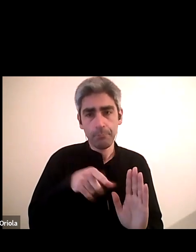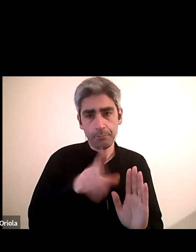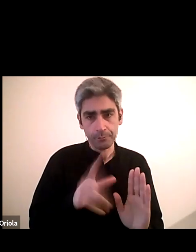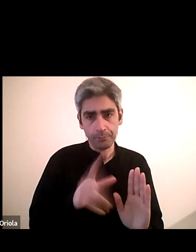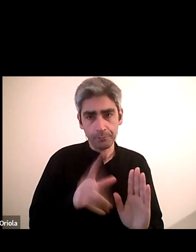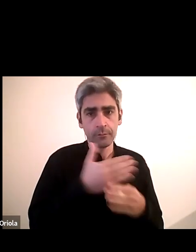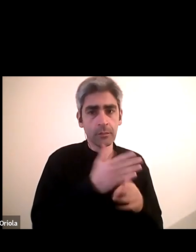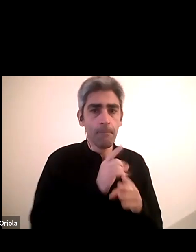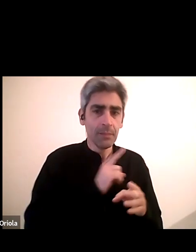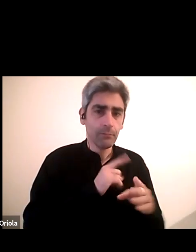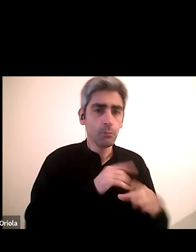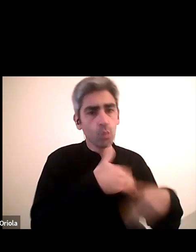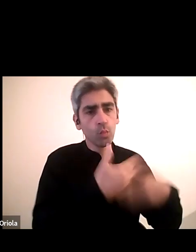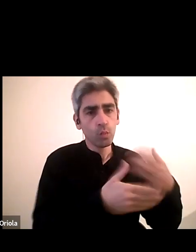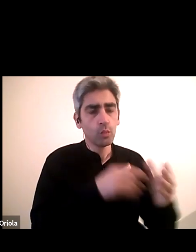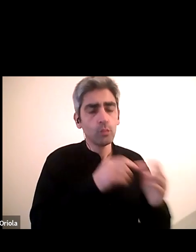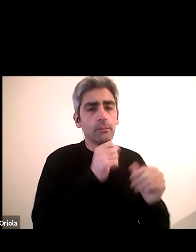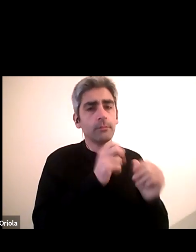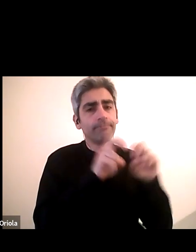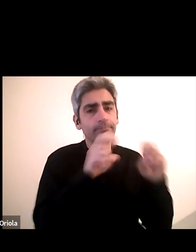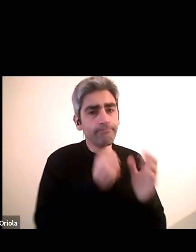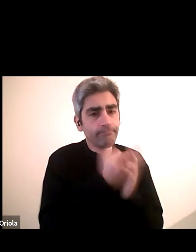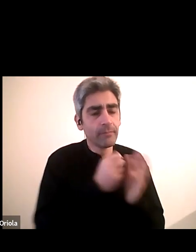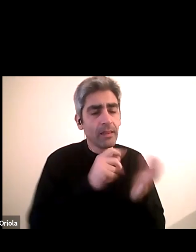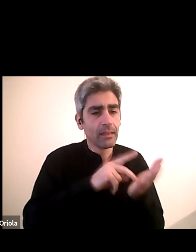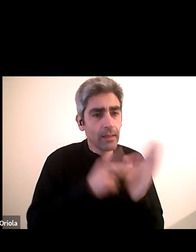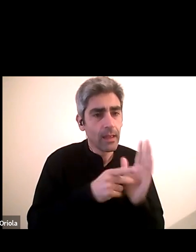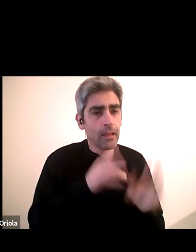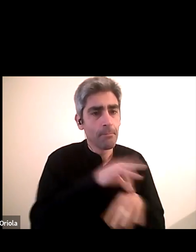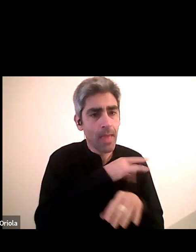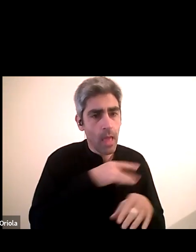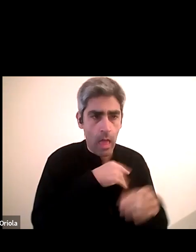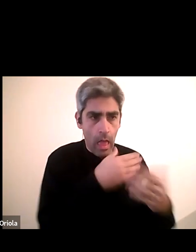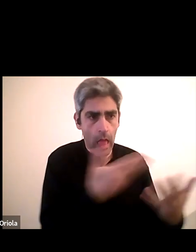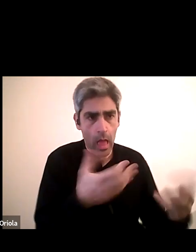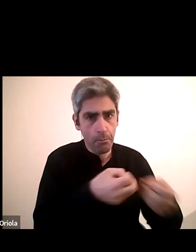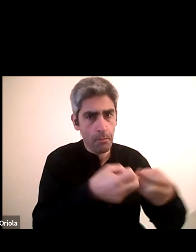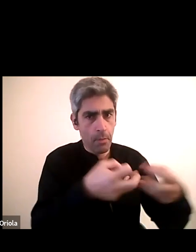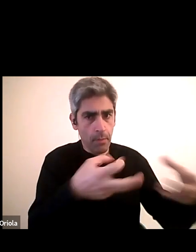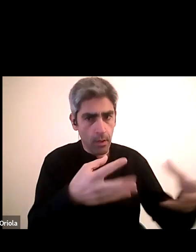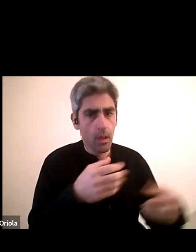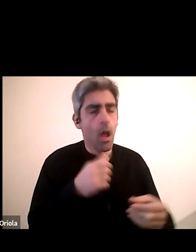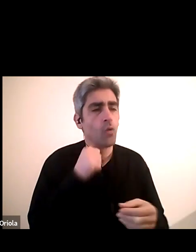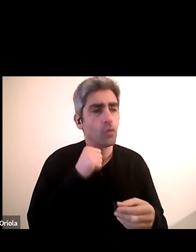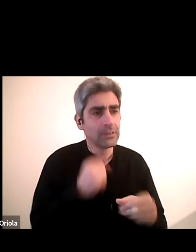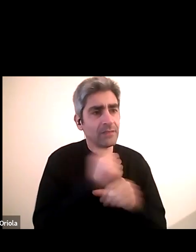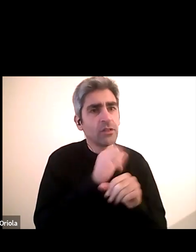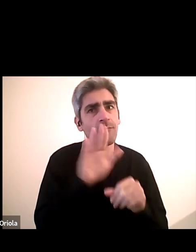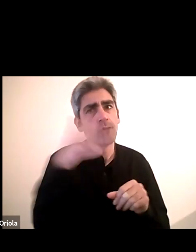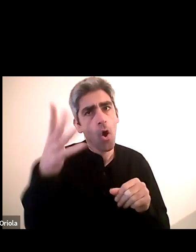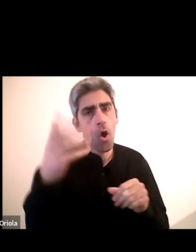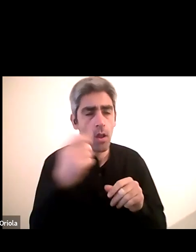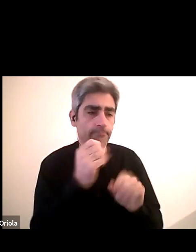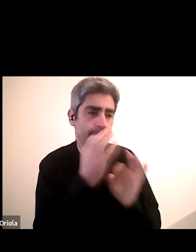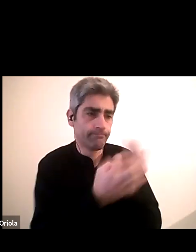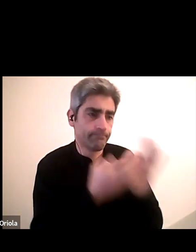setor privado, com a certificação de técnicos e de médicos, com a autorização de serviços externos, um pouco